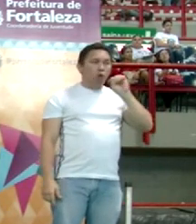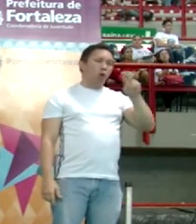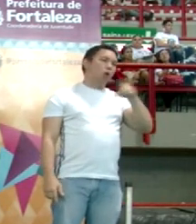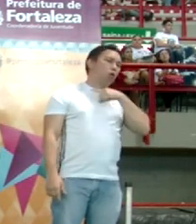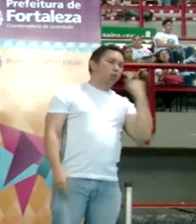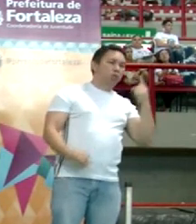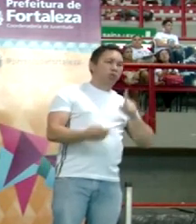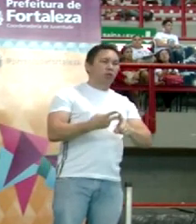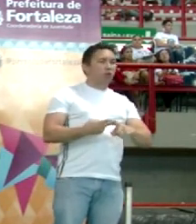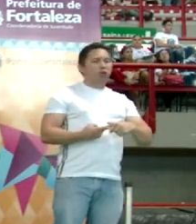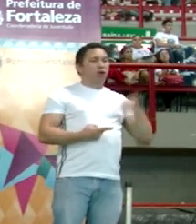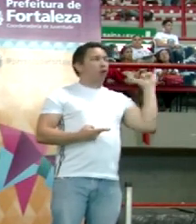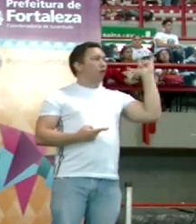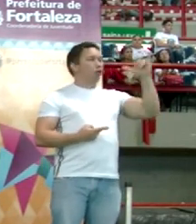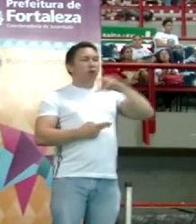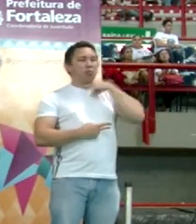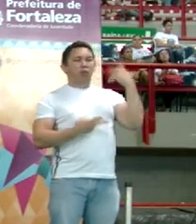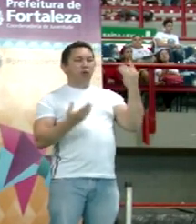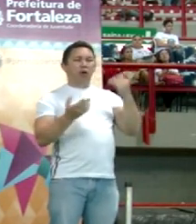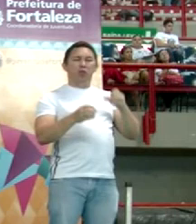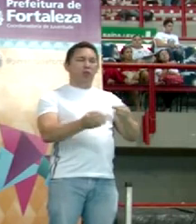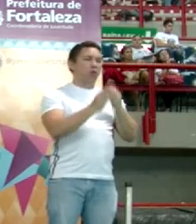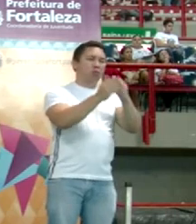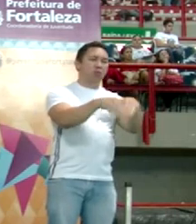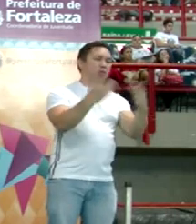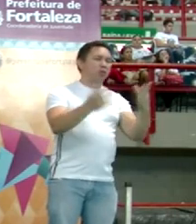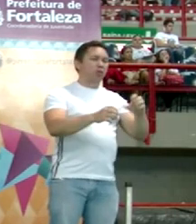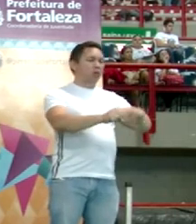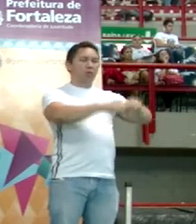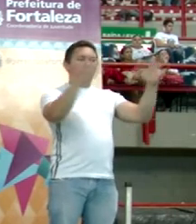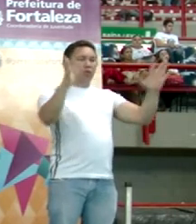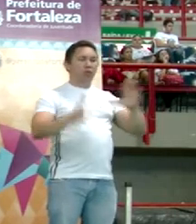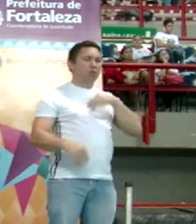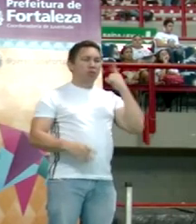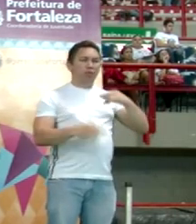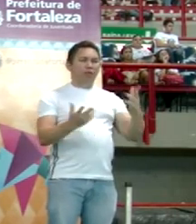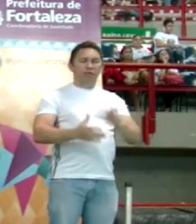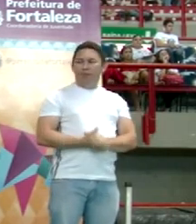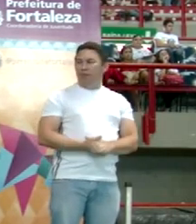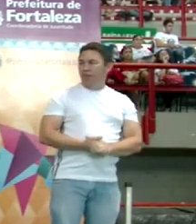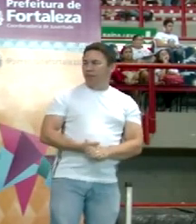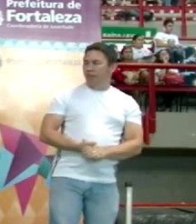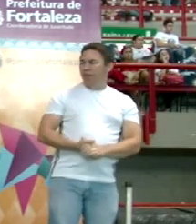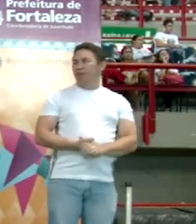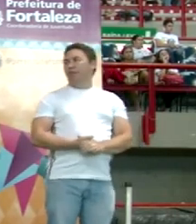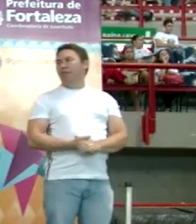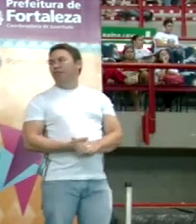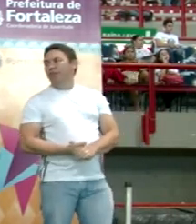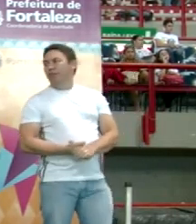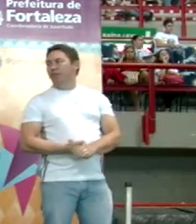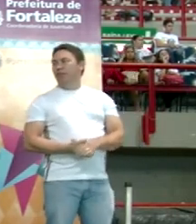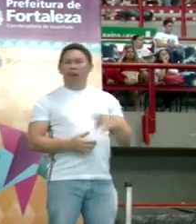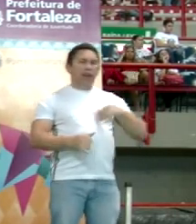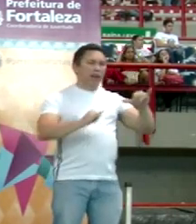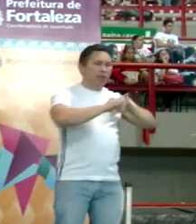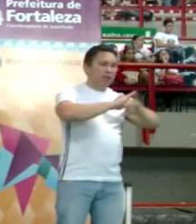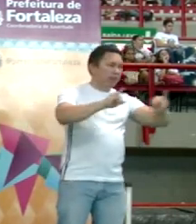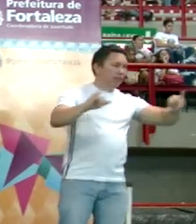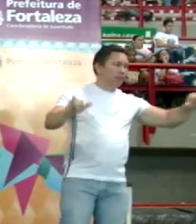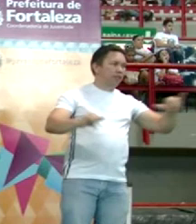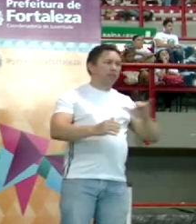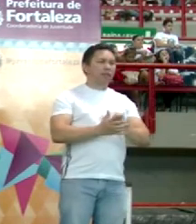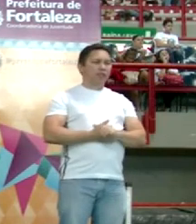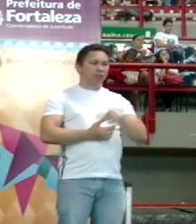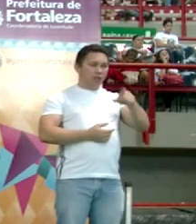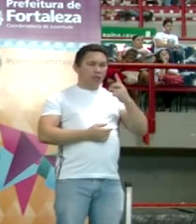uma pessoa ou morreu um bocado de gente, né? Aí entra quem? William Bonner. Para dar notícia.